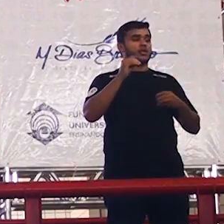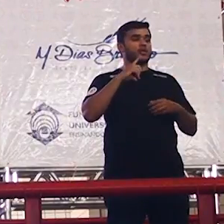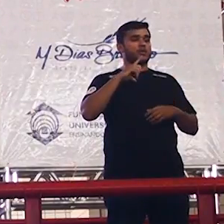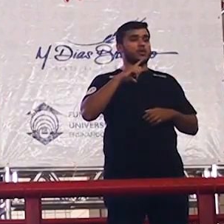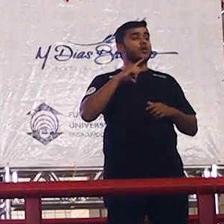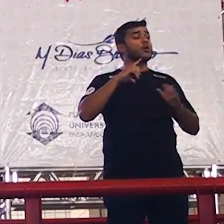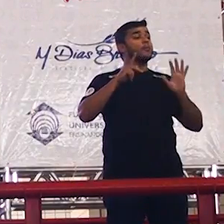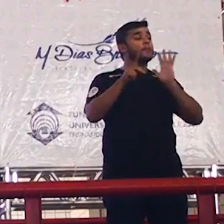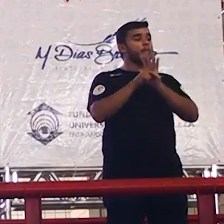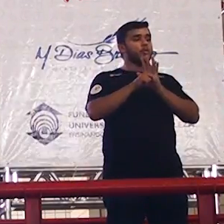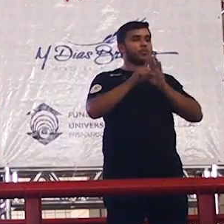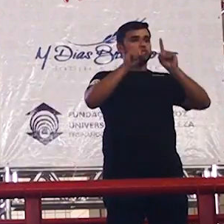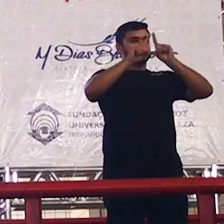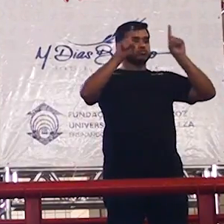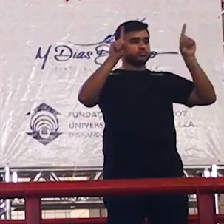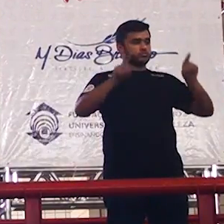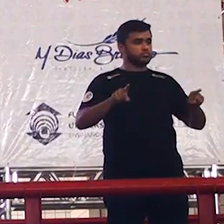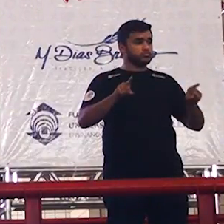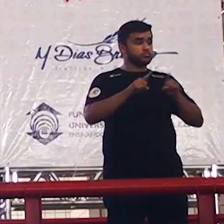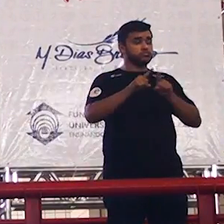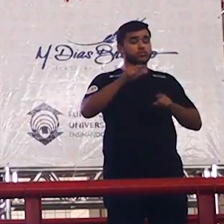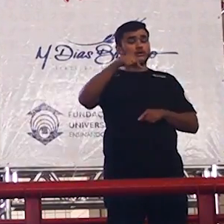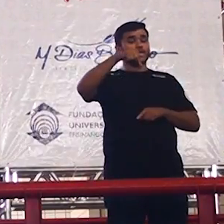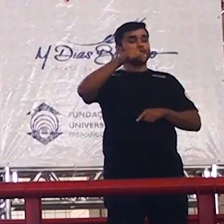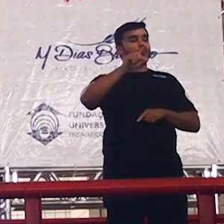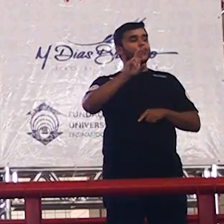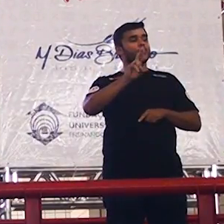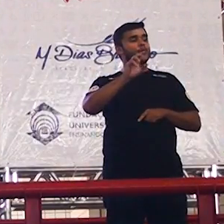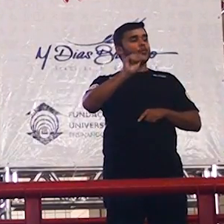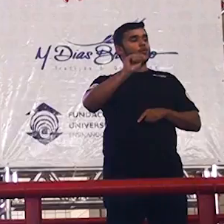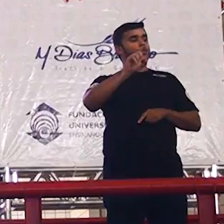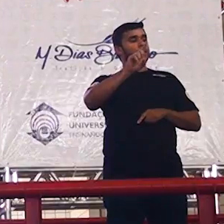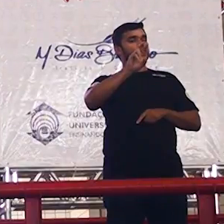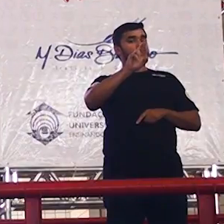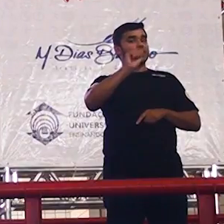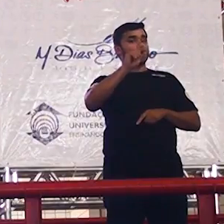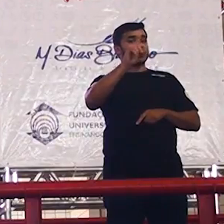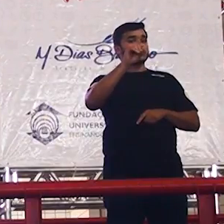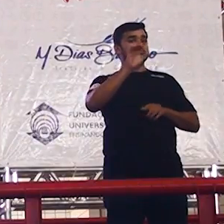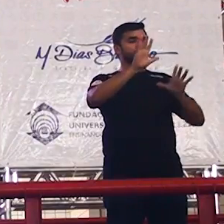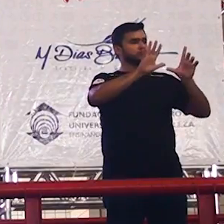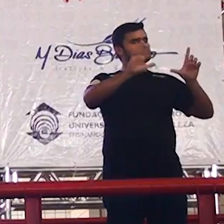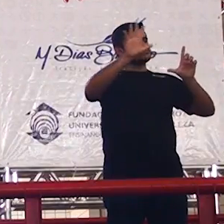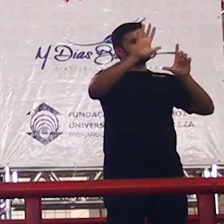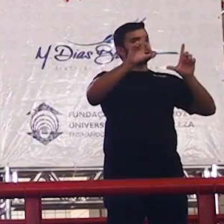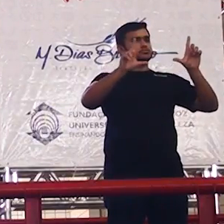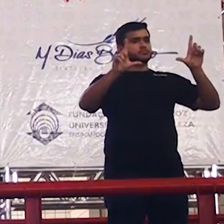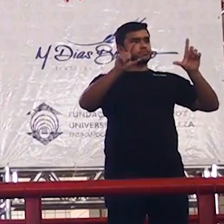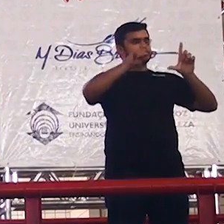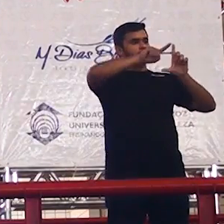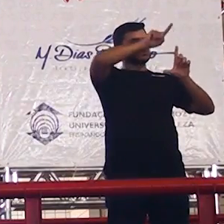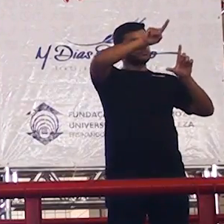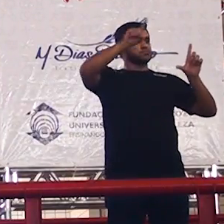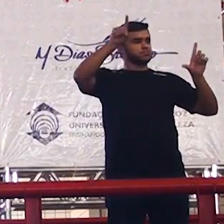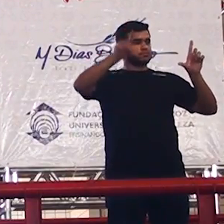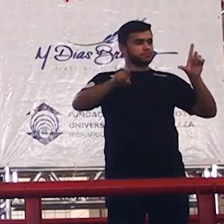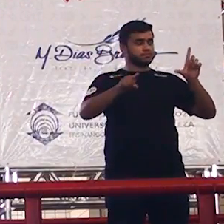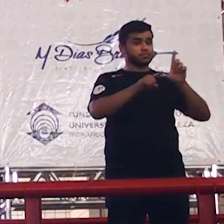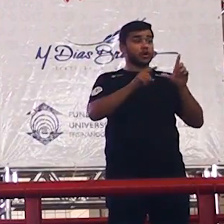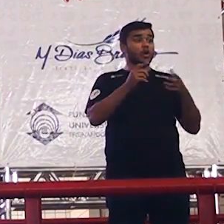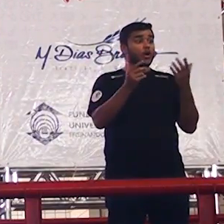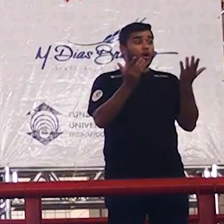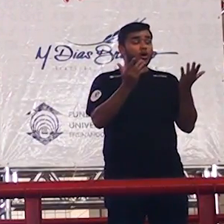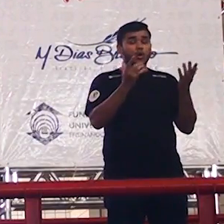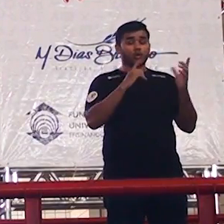quadrado. O que é a área do quadrado? A área de um quadrado é você pegar o valor do